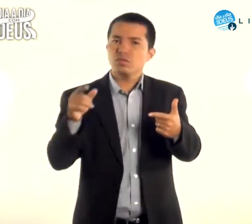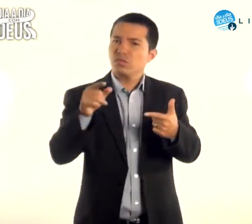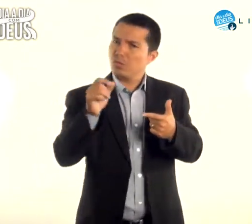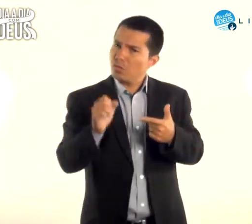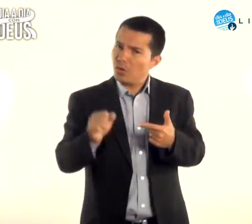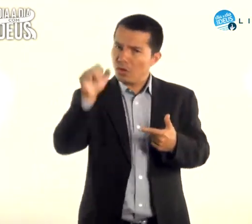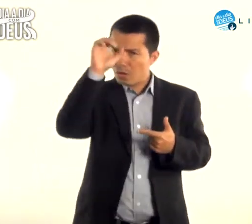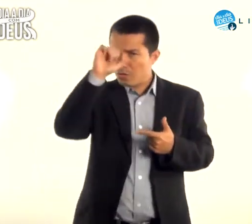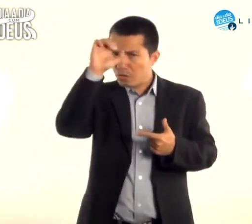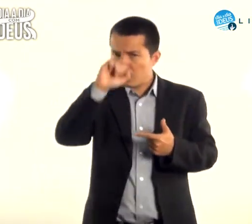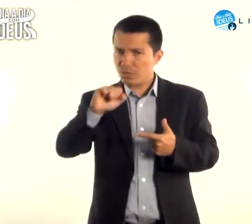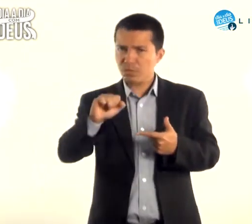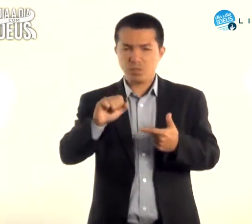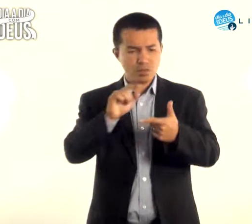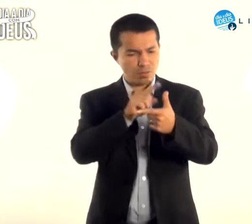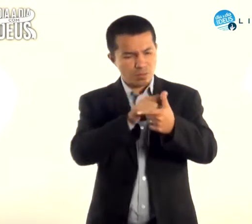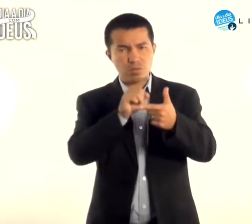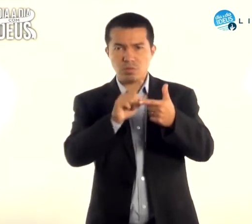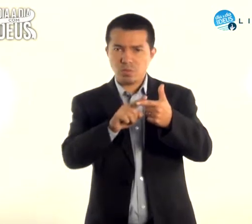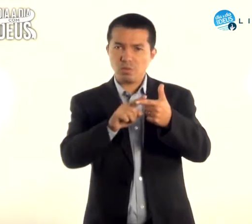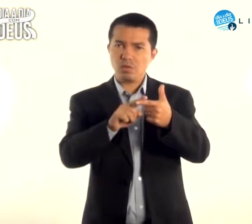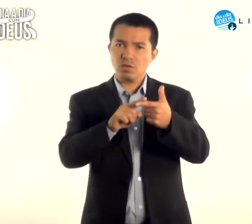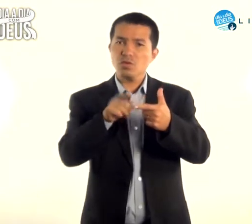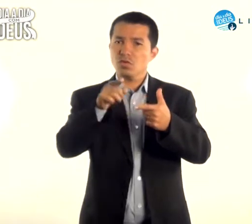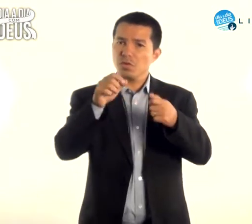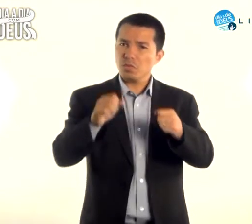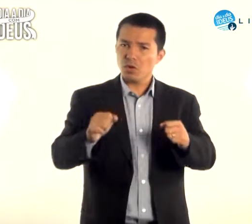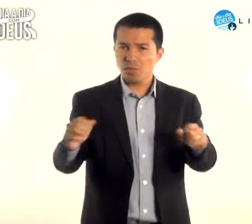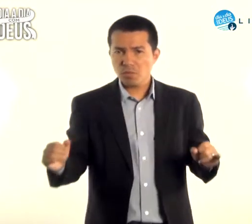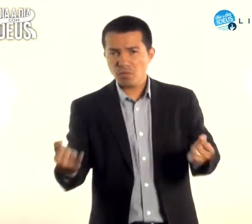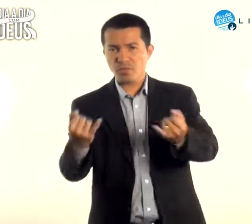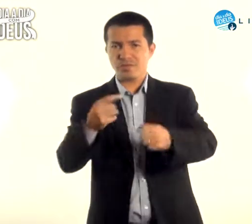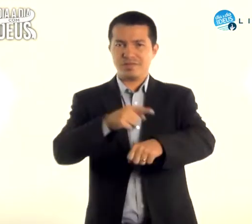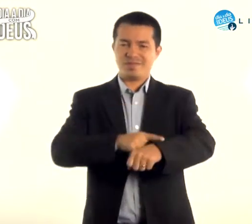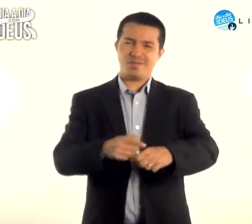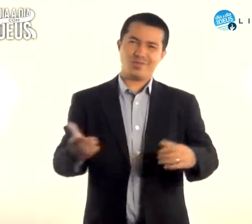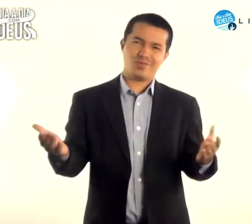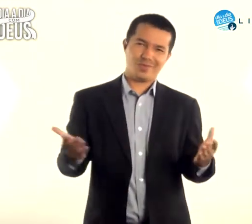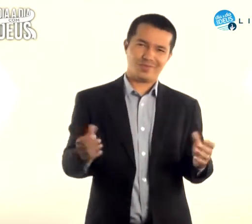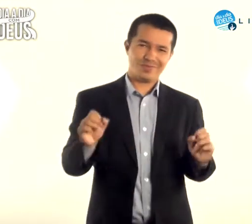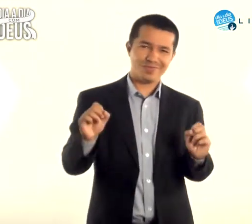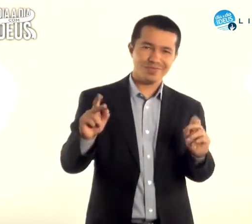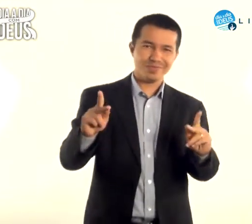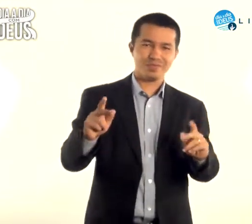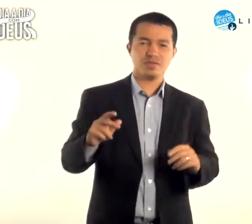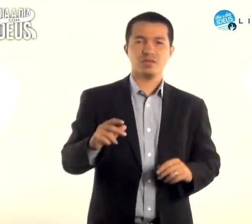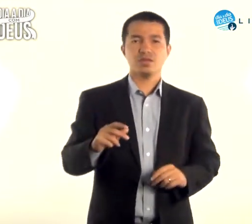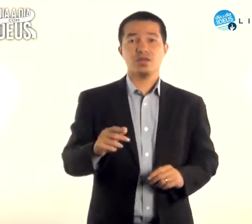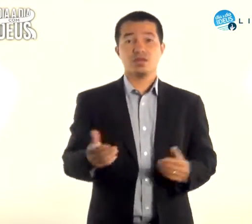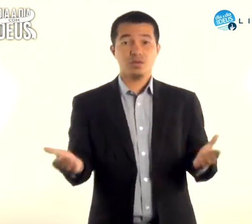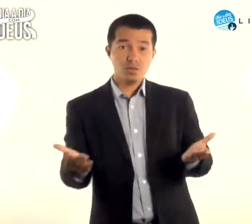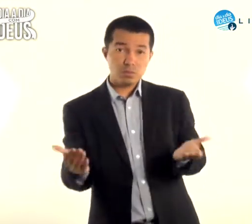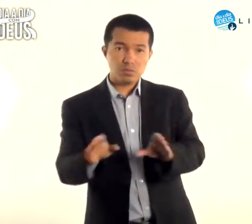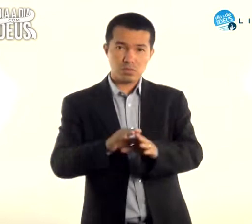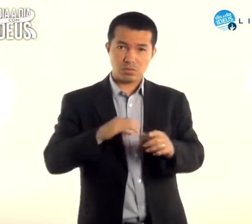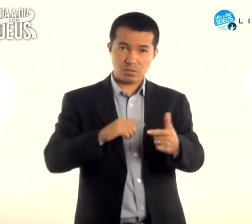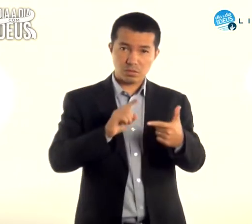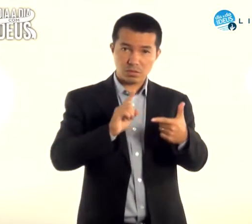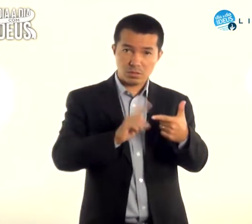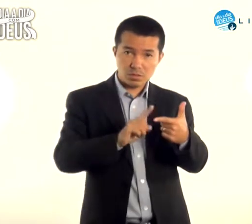queria passar para a segunda, porque são várias. E a gente quer tentar aproveitar o tempo hoje, né? Então, a segunda